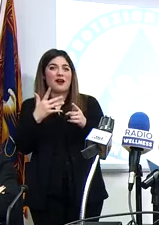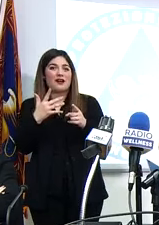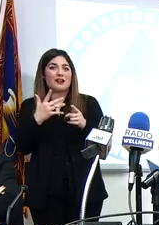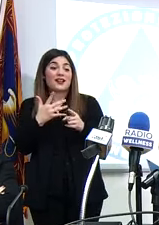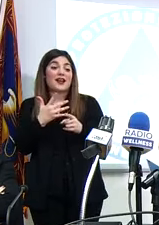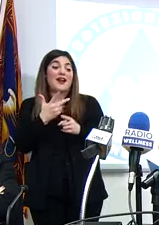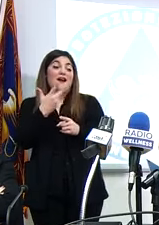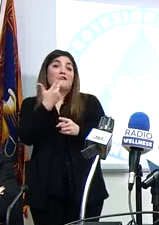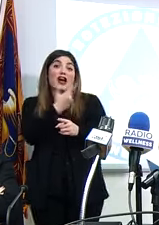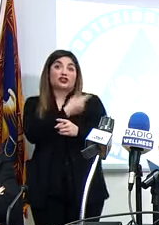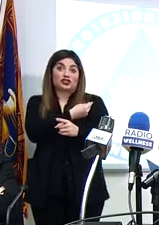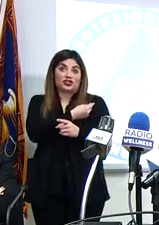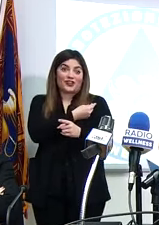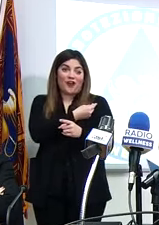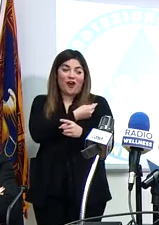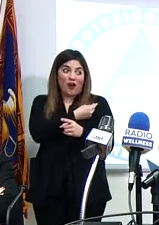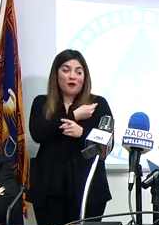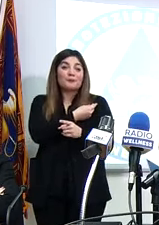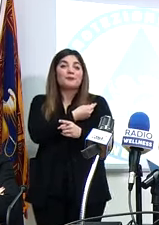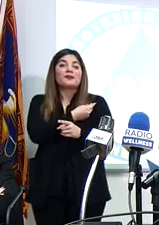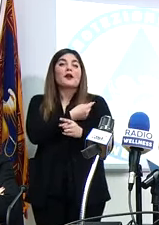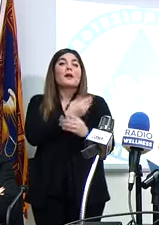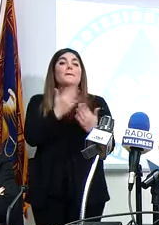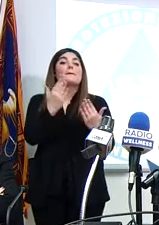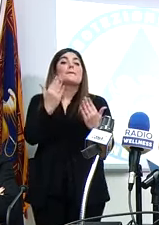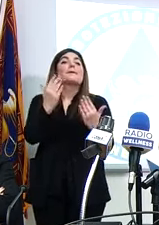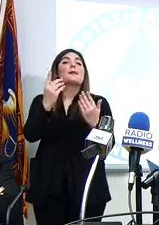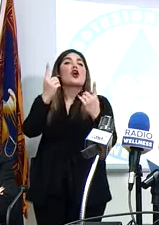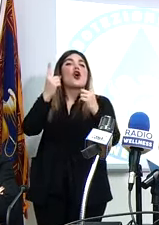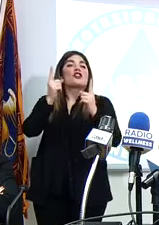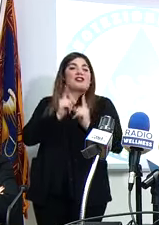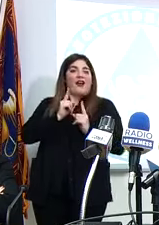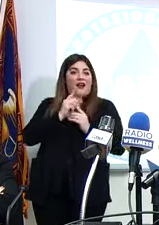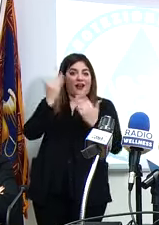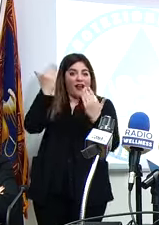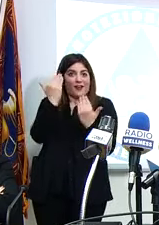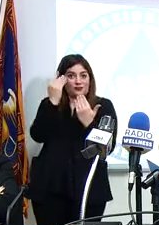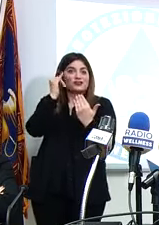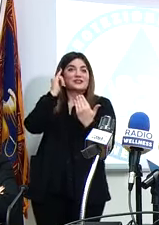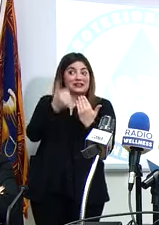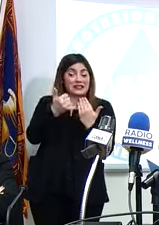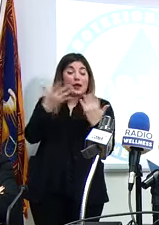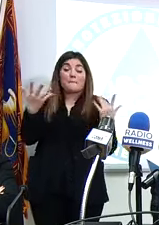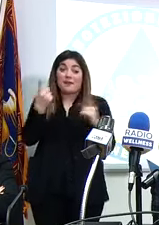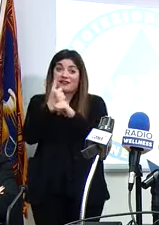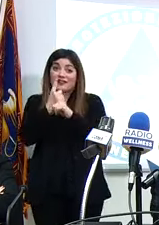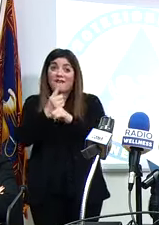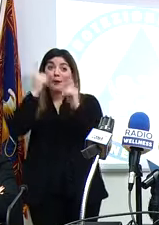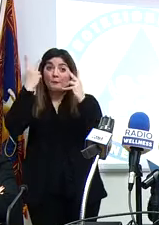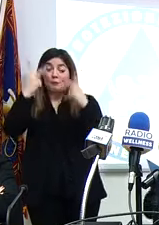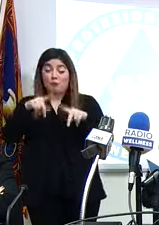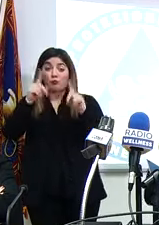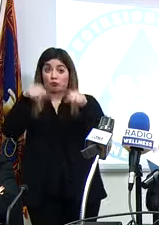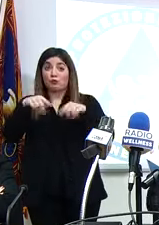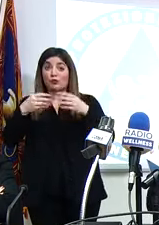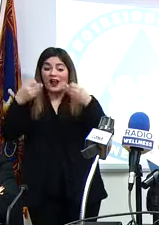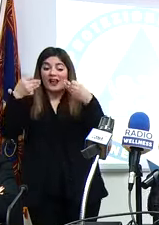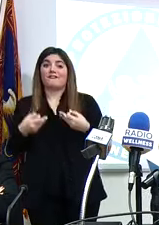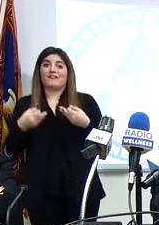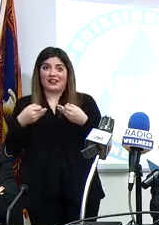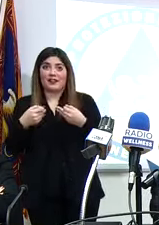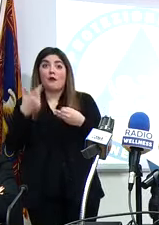che vuol dire quanto protegge, ma come effectiveness, che vuol dire la sua capacità di venire